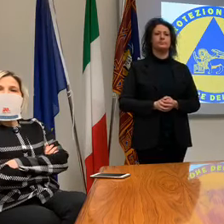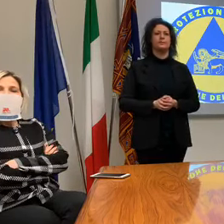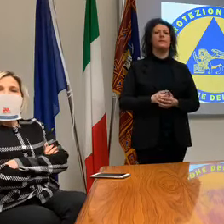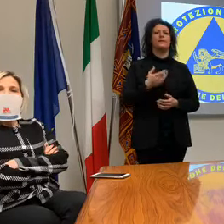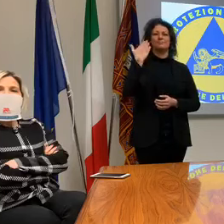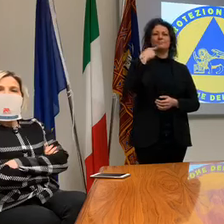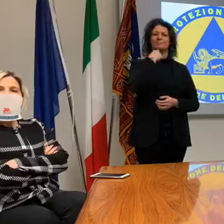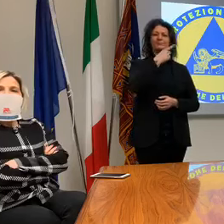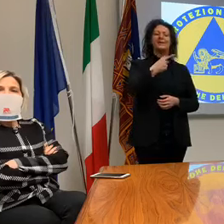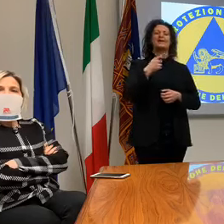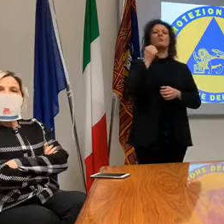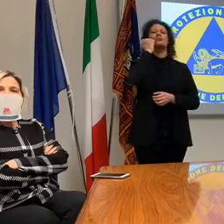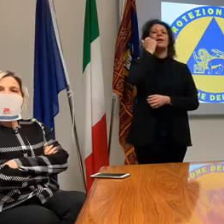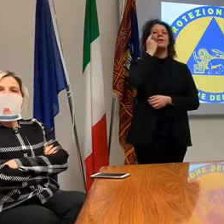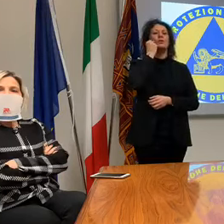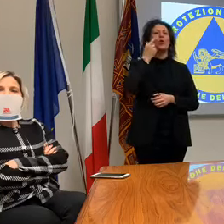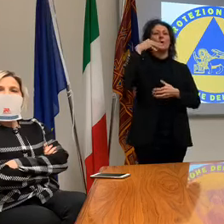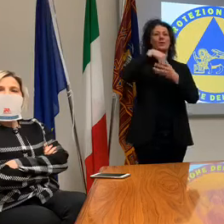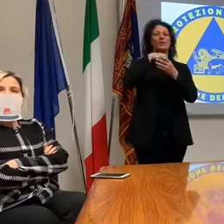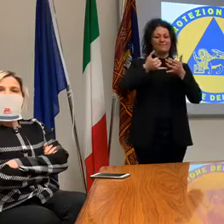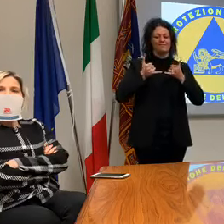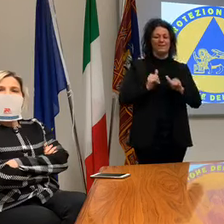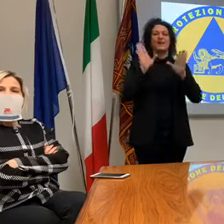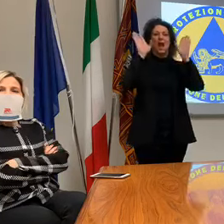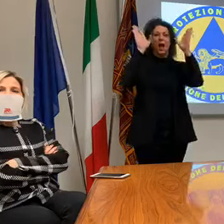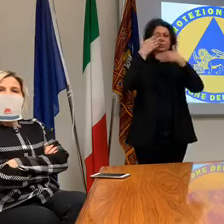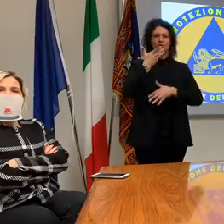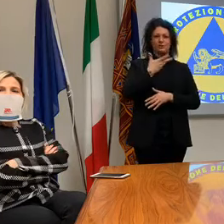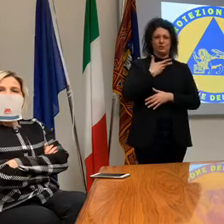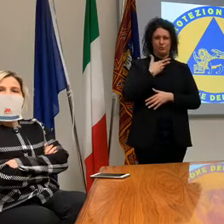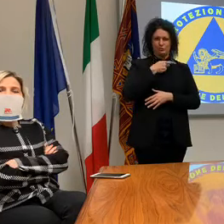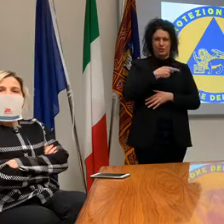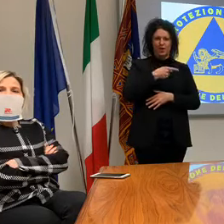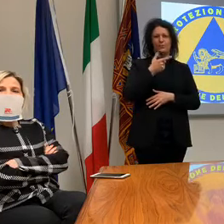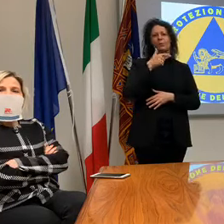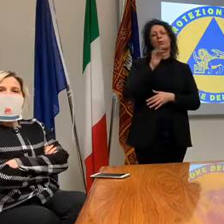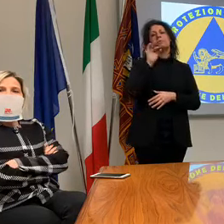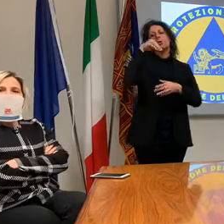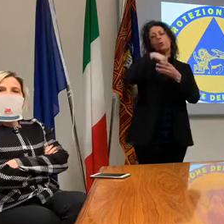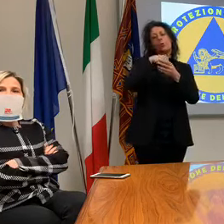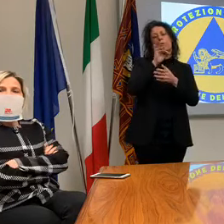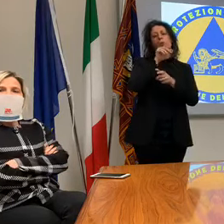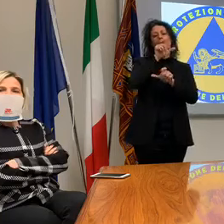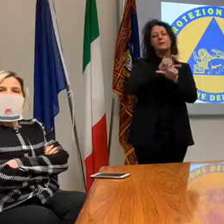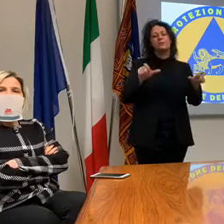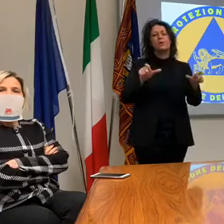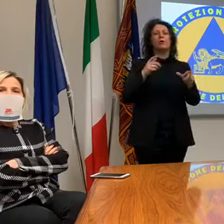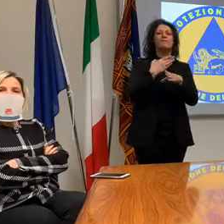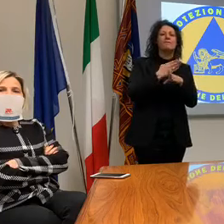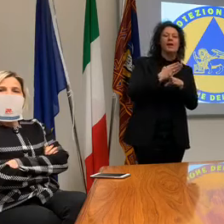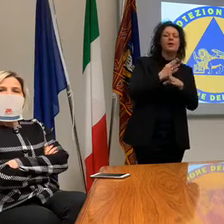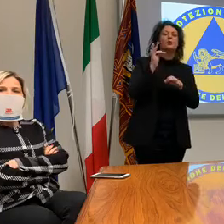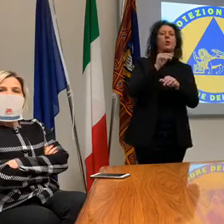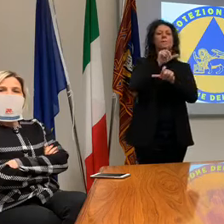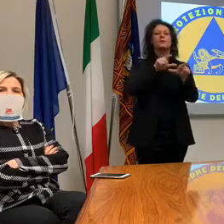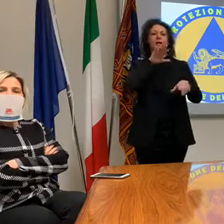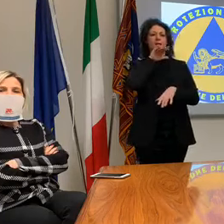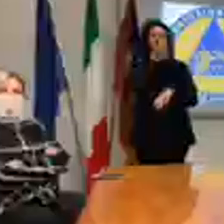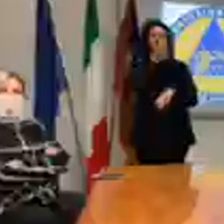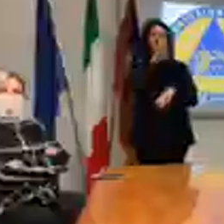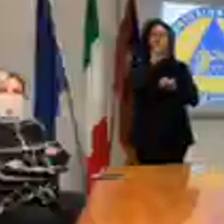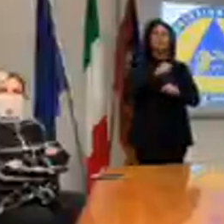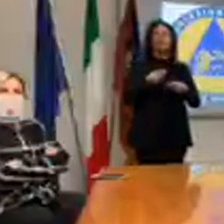figli autistici. Penso anche alle tante famiglie con magari ragazzi fragili piuttosto che anziani. Ci può dare qualche dettaglio? Magari